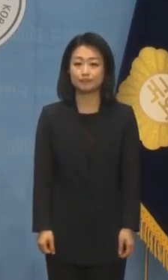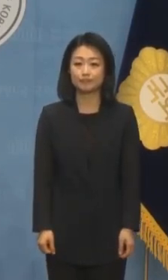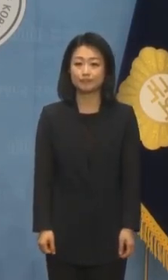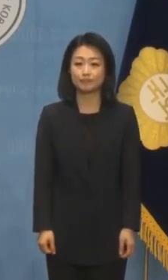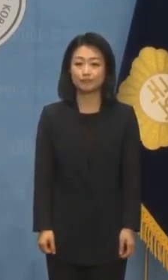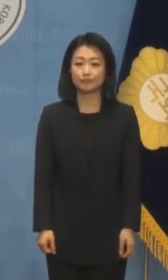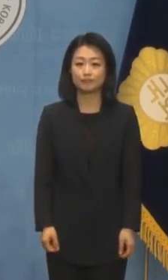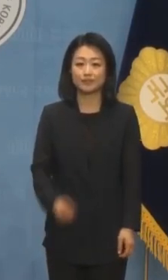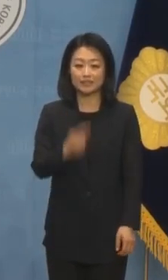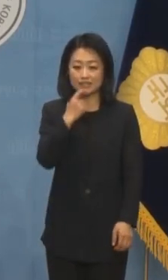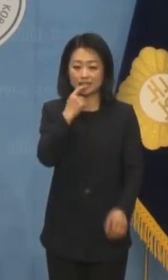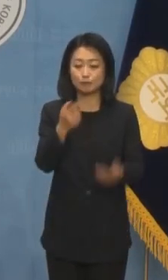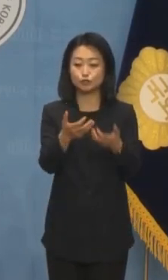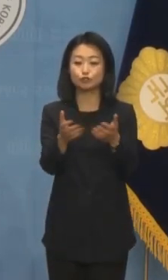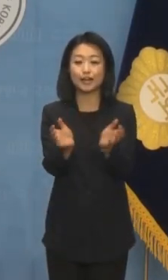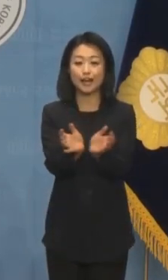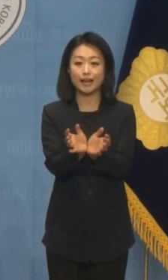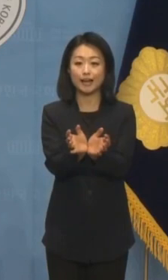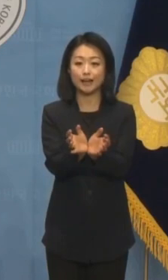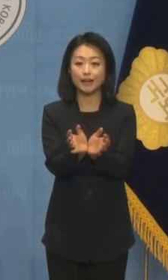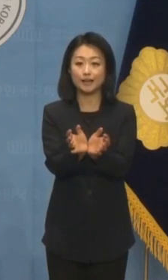제가 더불어민주당의